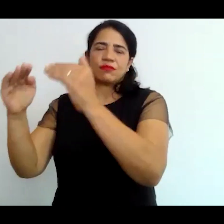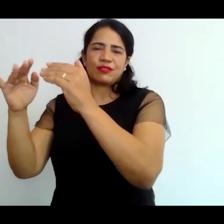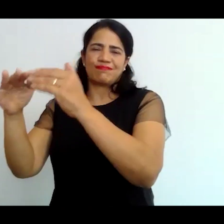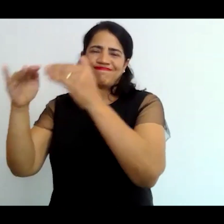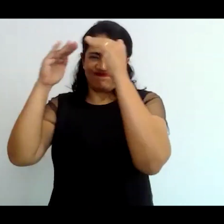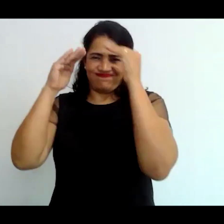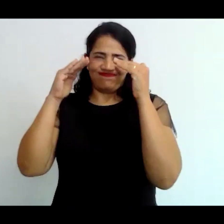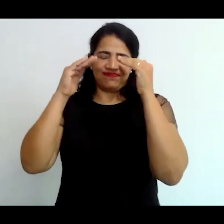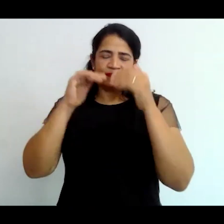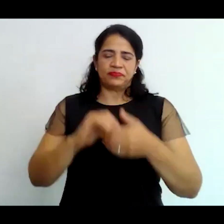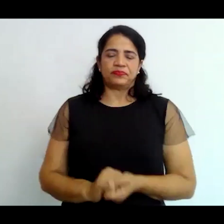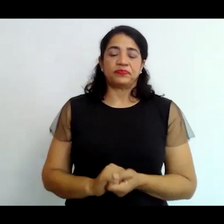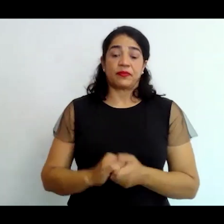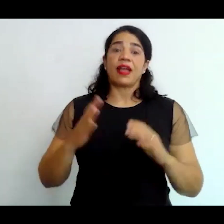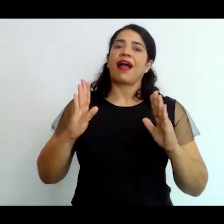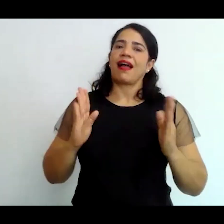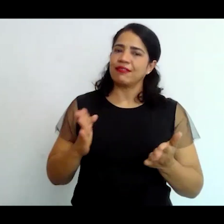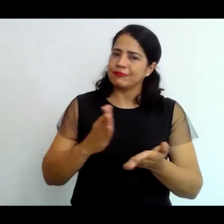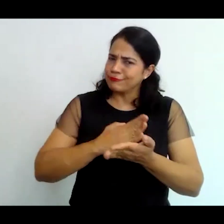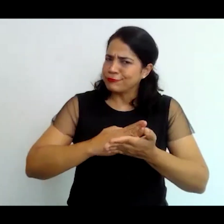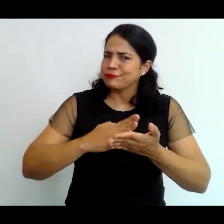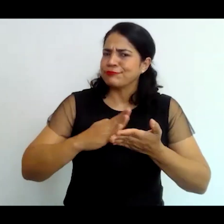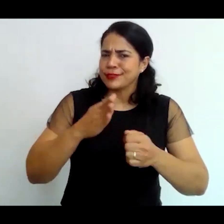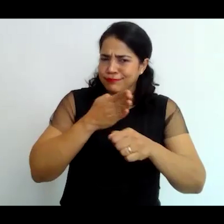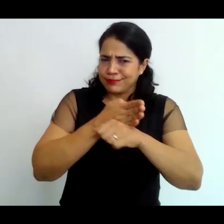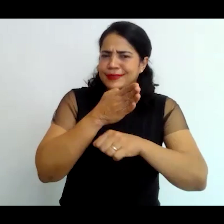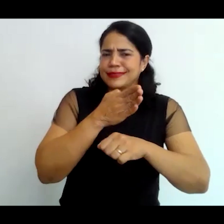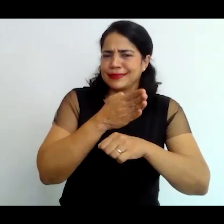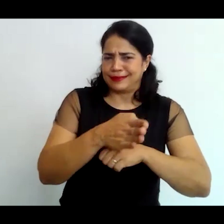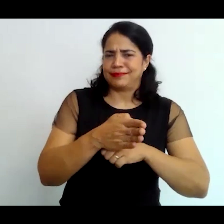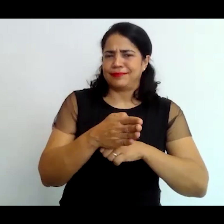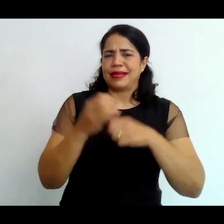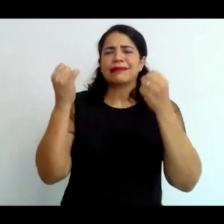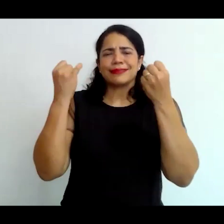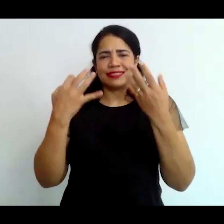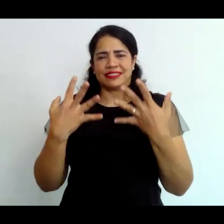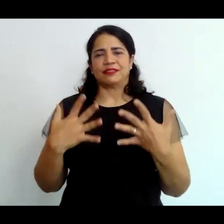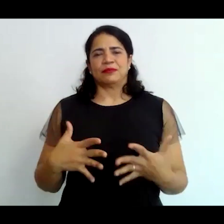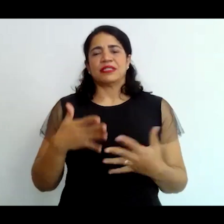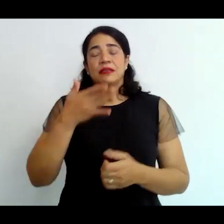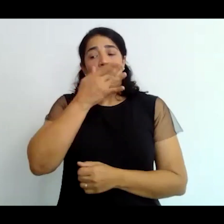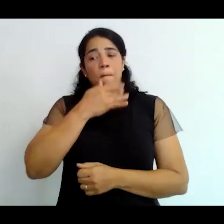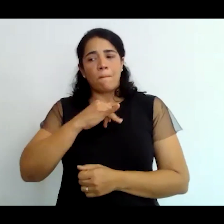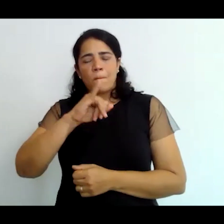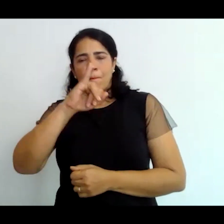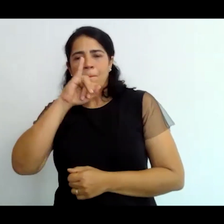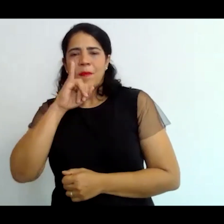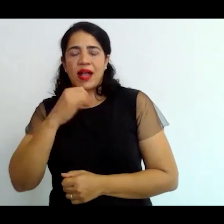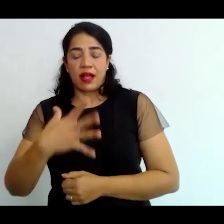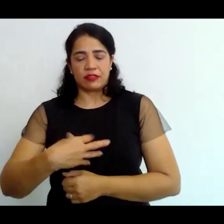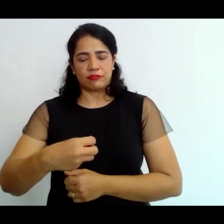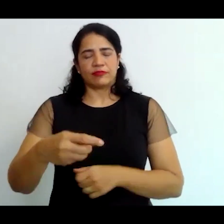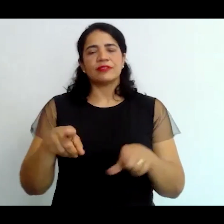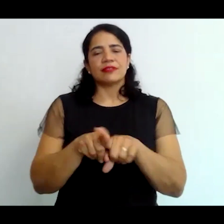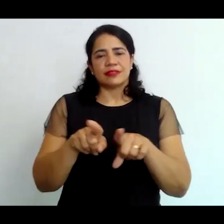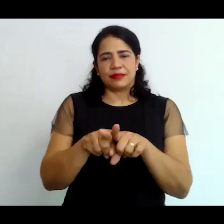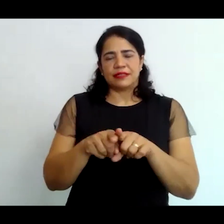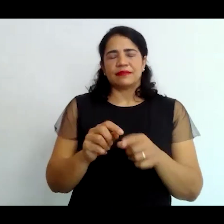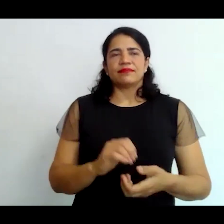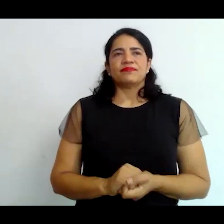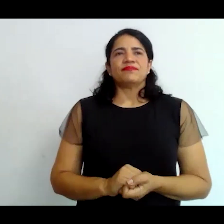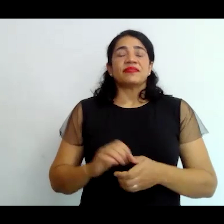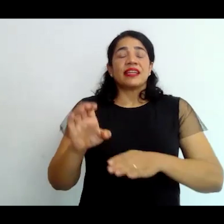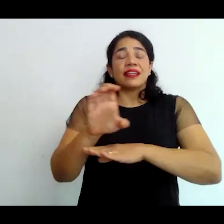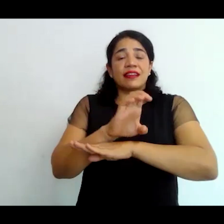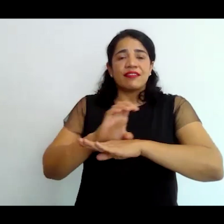filhos. Ó Senhor Jesus, Efésios 6, versículo 1 e 14, 1 a 4. Filhos, obedecei a vossos pais no